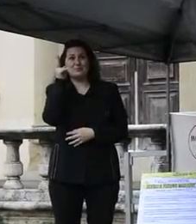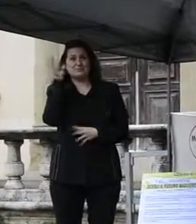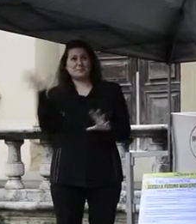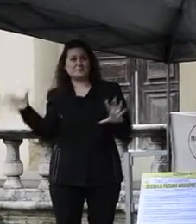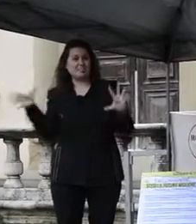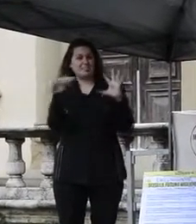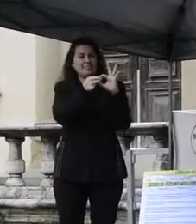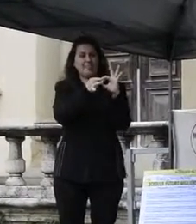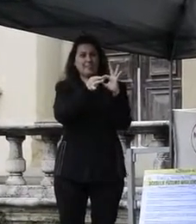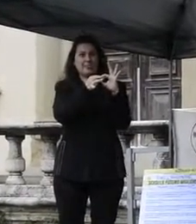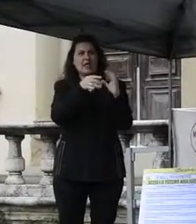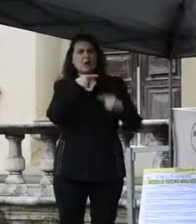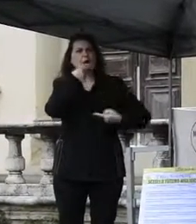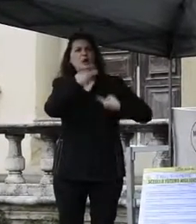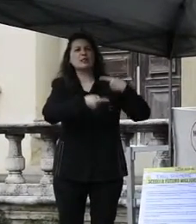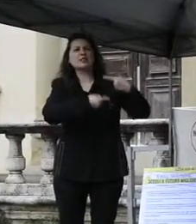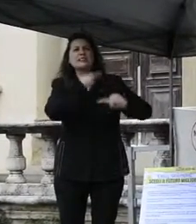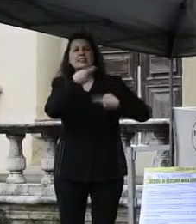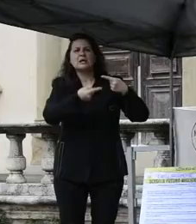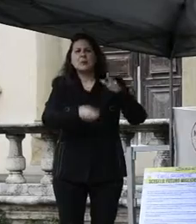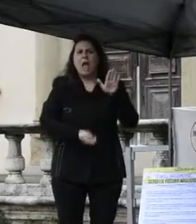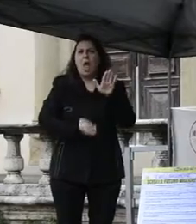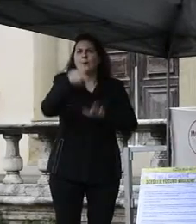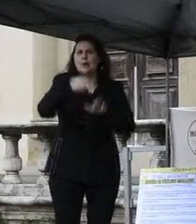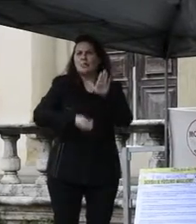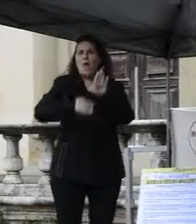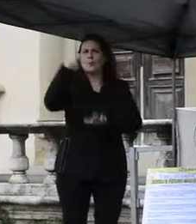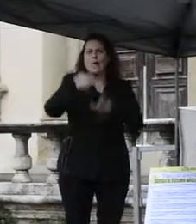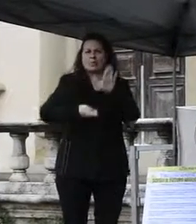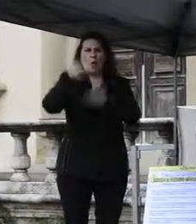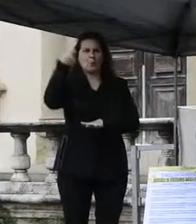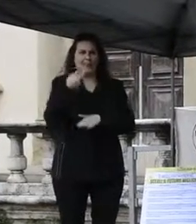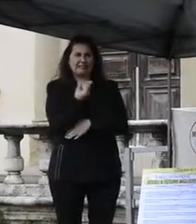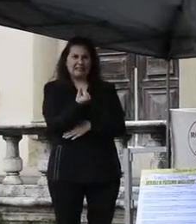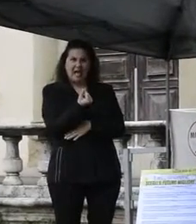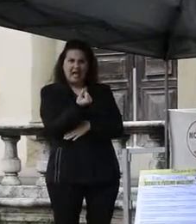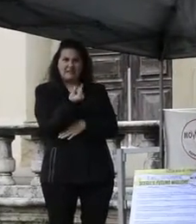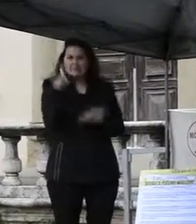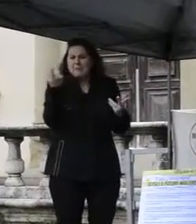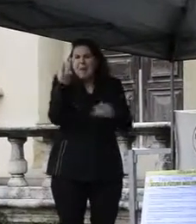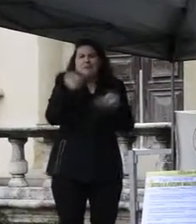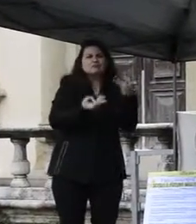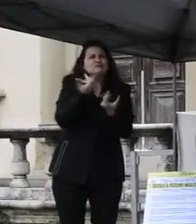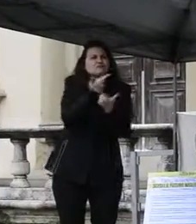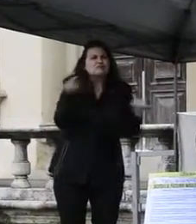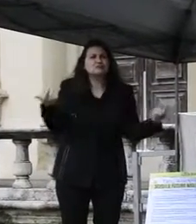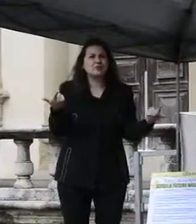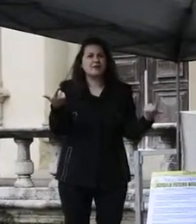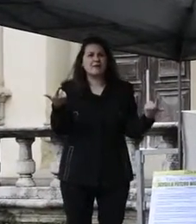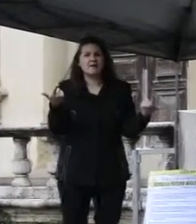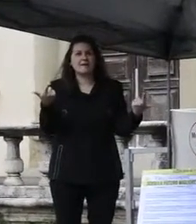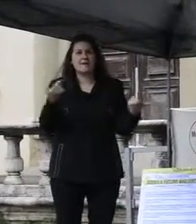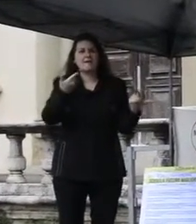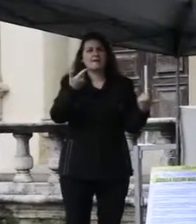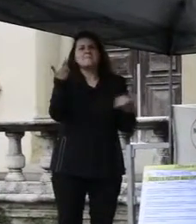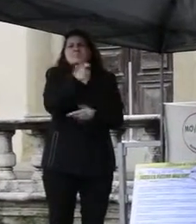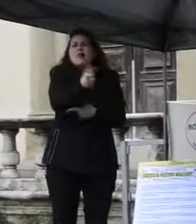accompagnati da continui aumenti ingiustificati delle tariffe, proprio senza nessun motivo. Noi